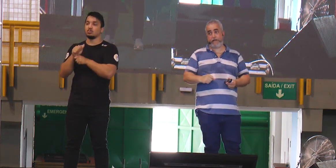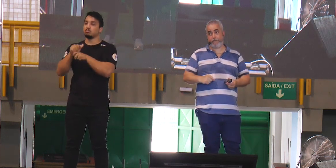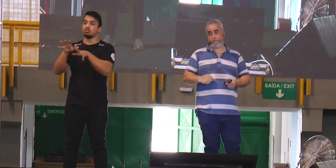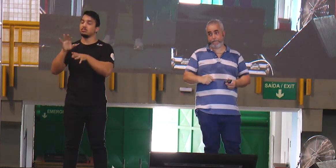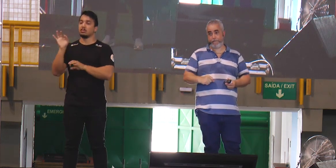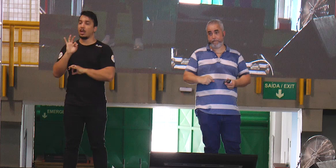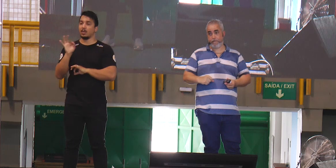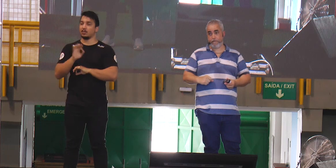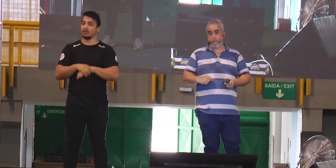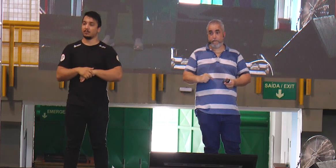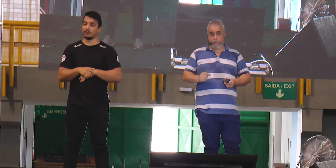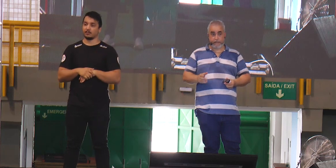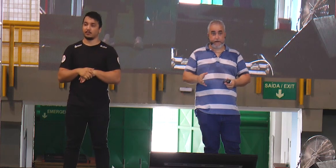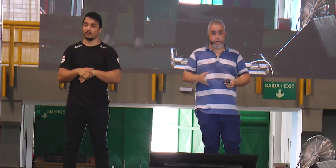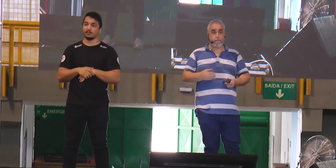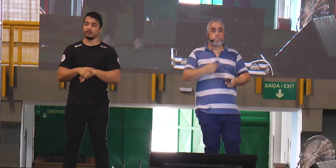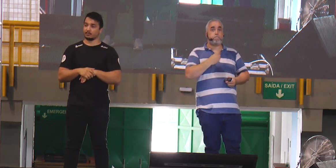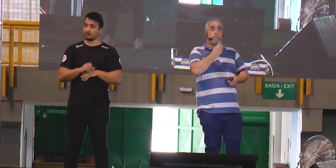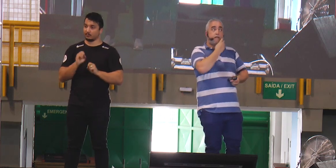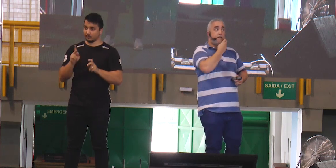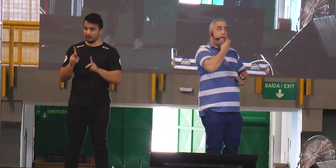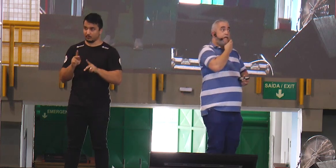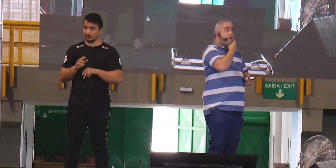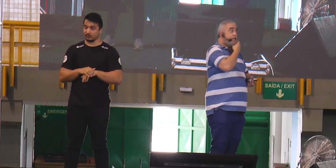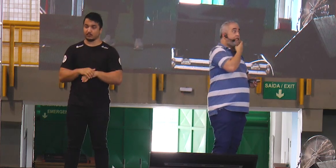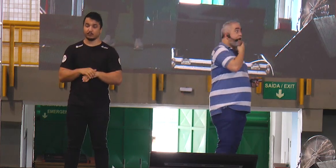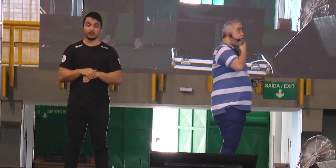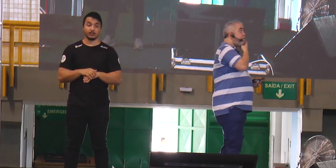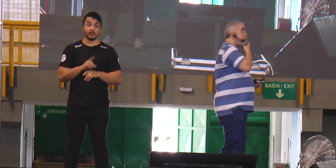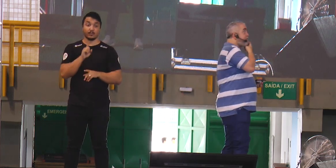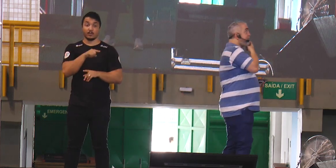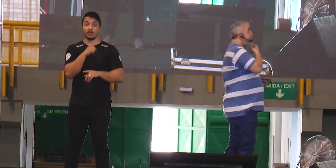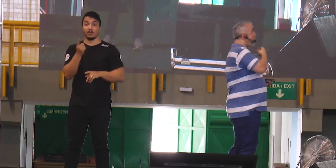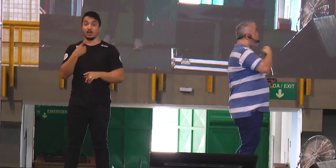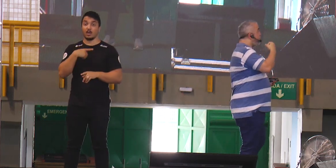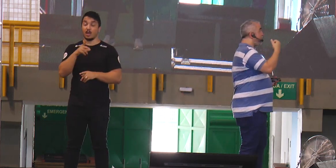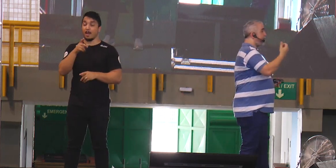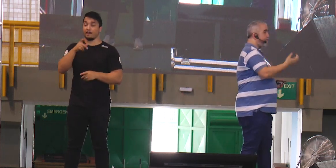sexo masculino. Entendeu? Já o